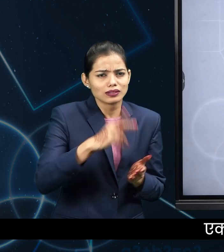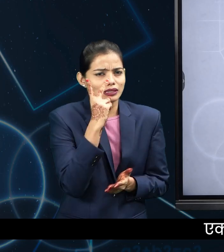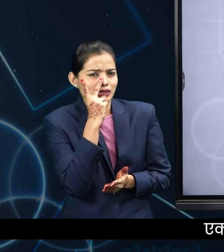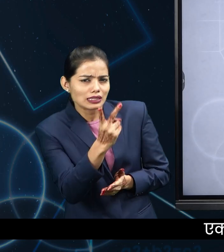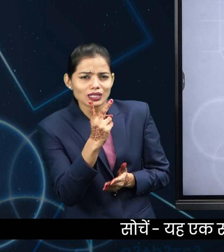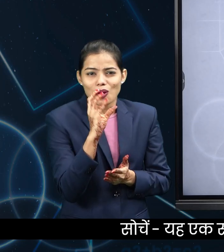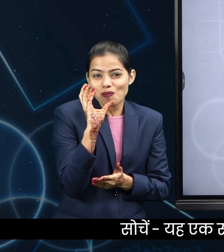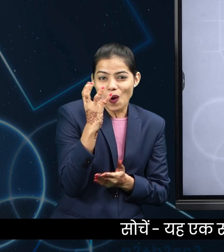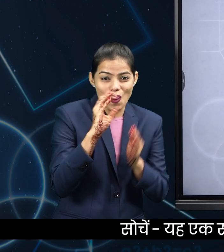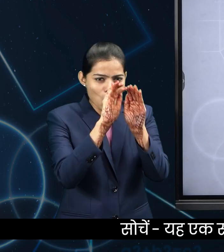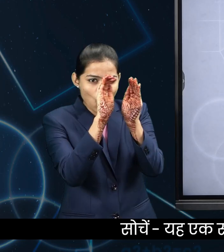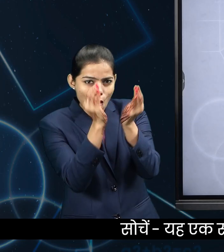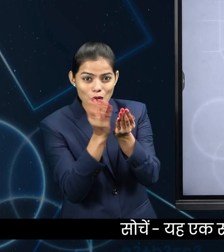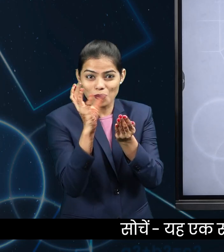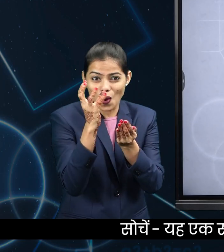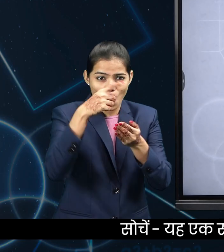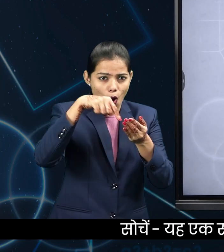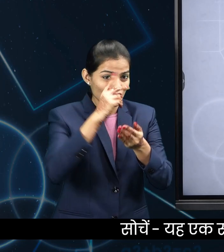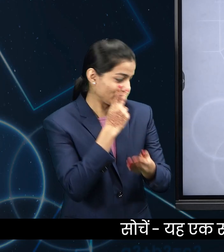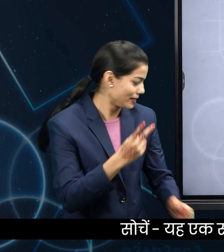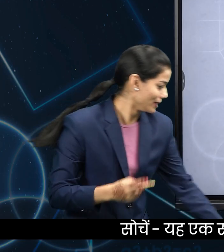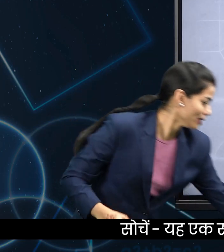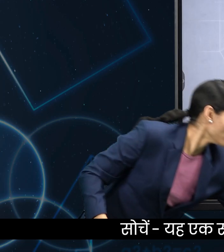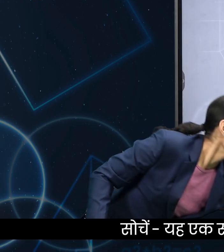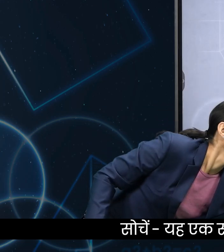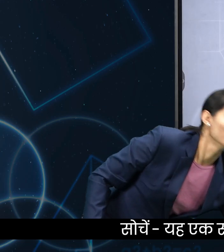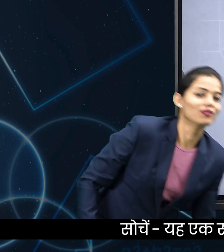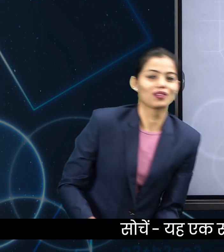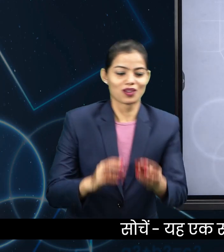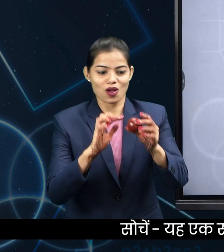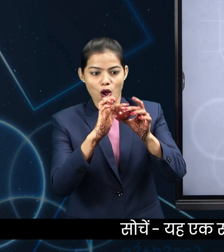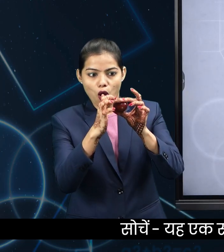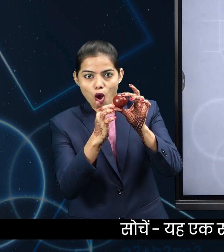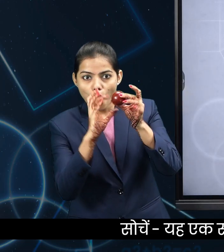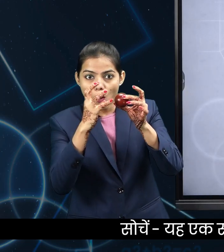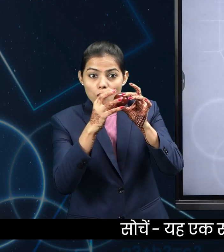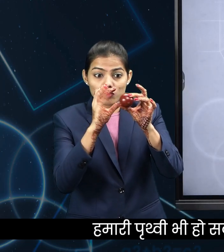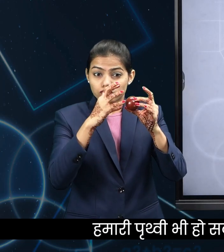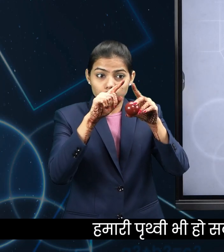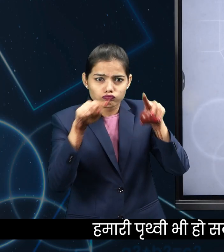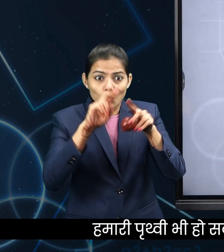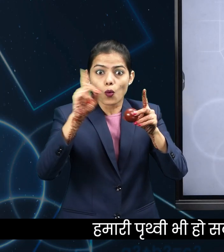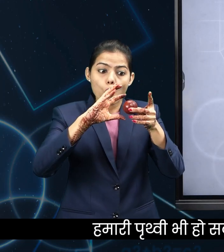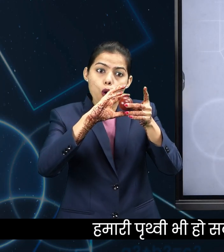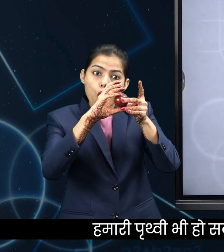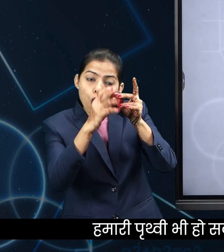के बारे में सोचें। यह एक साकर बॉल, एक संगमरमर या यहाँ तक कि हमारी पृथ्वी भी हो सकती